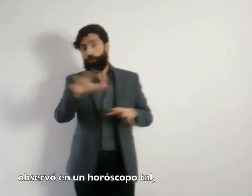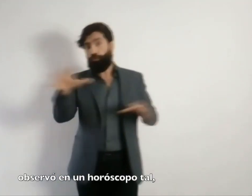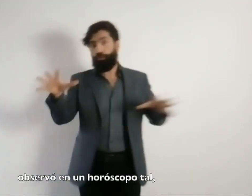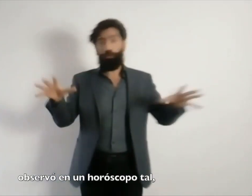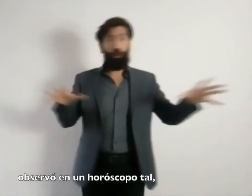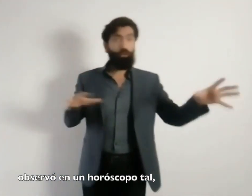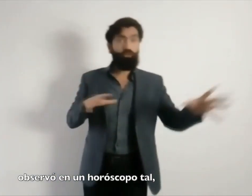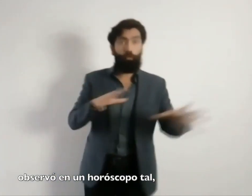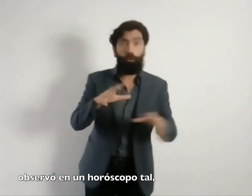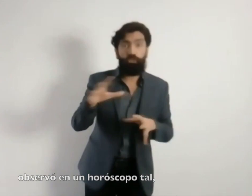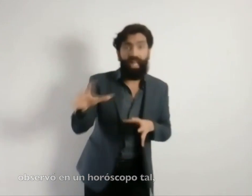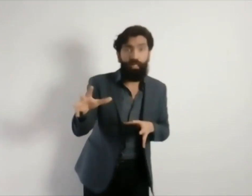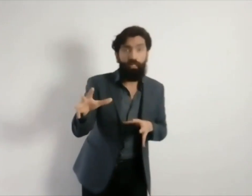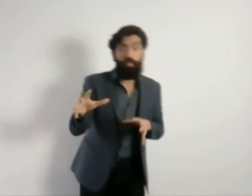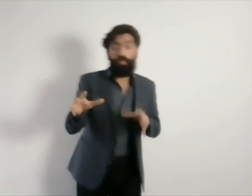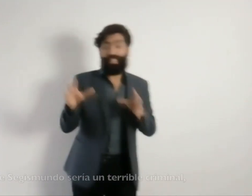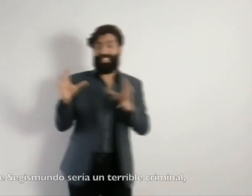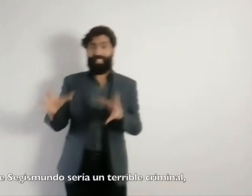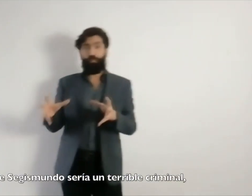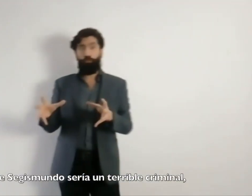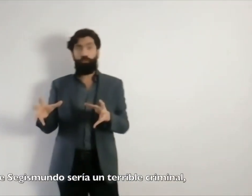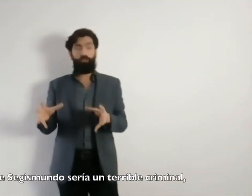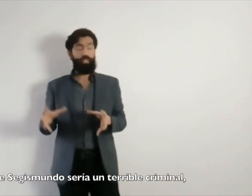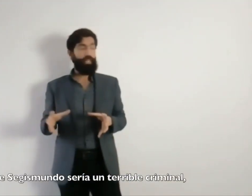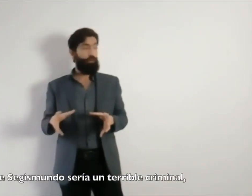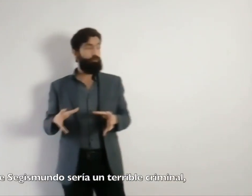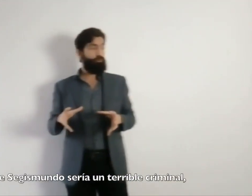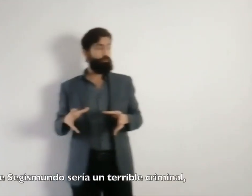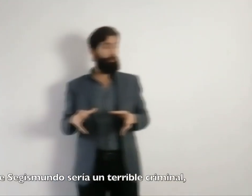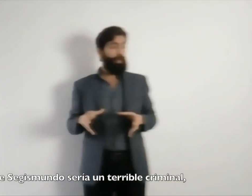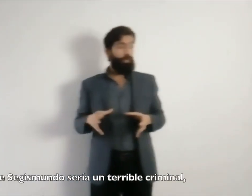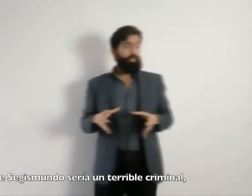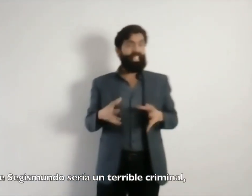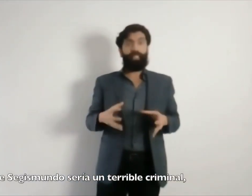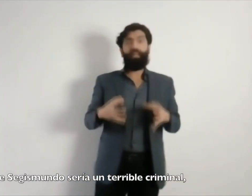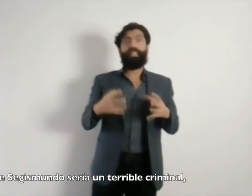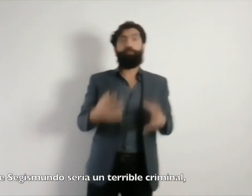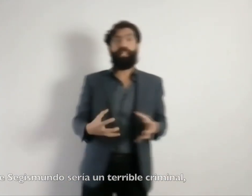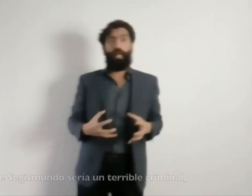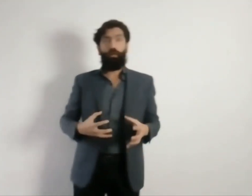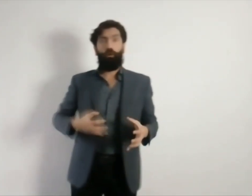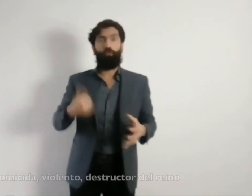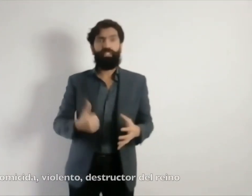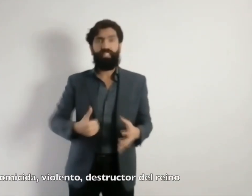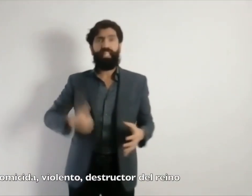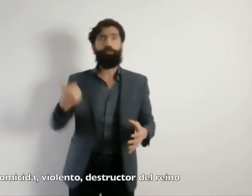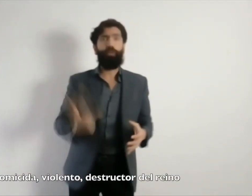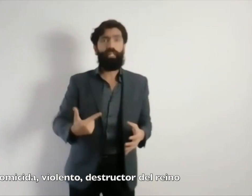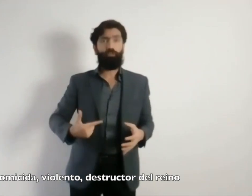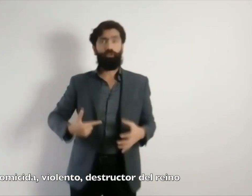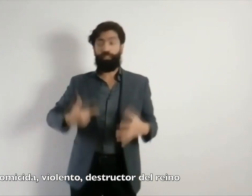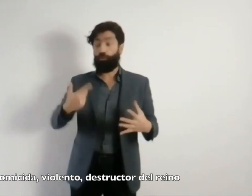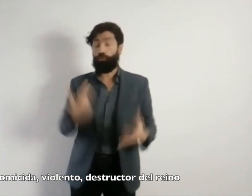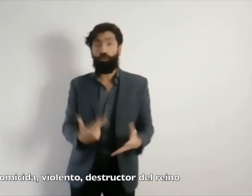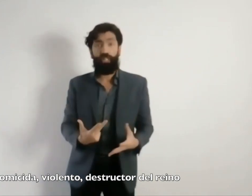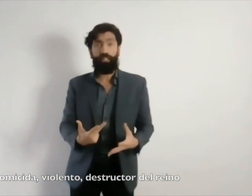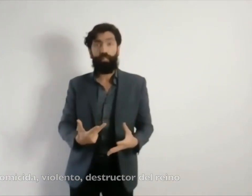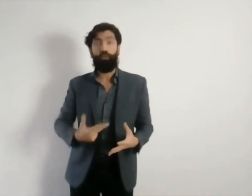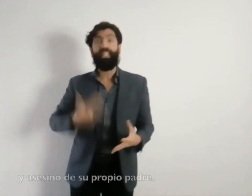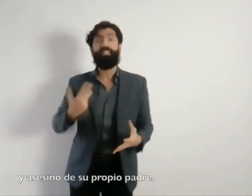un horóscopo tal que Segismundo sería un terrible criminal, homicida, violento, destructor del reino y